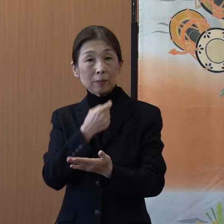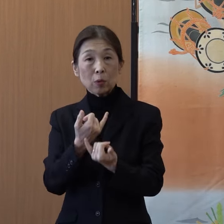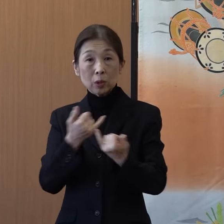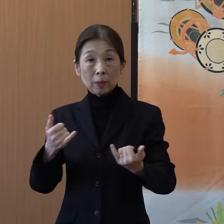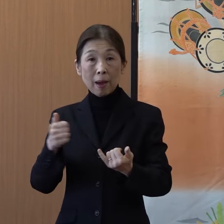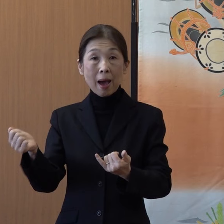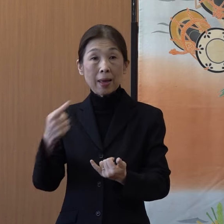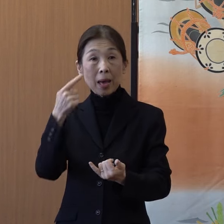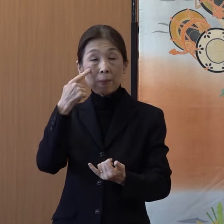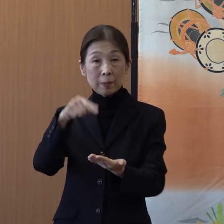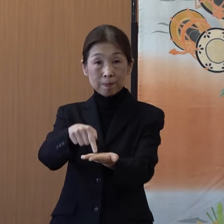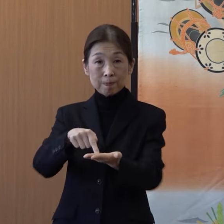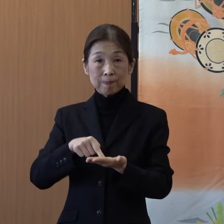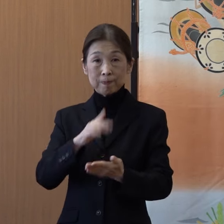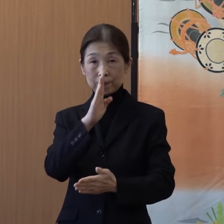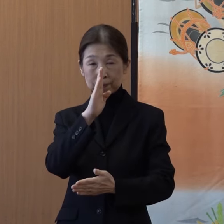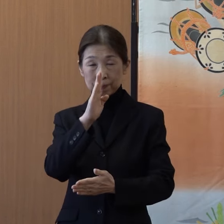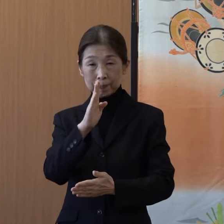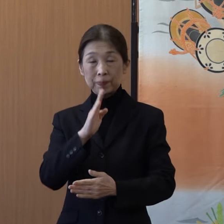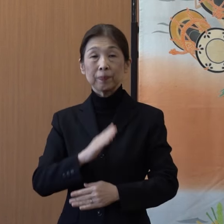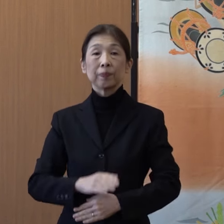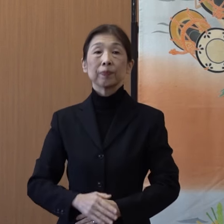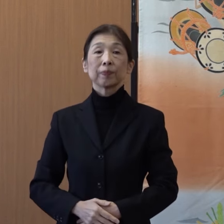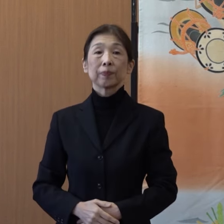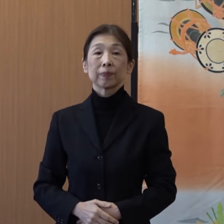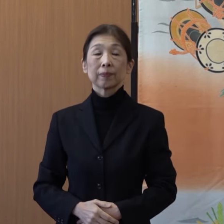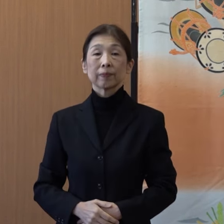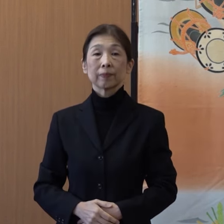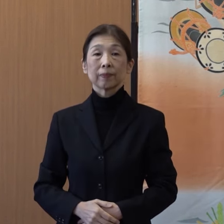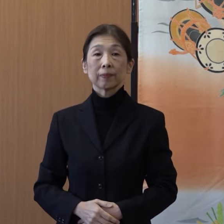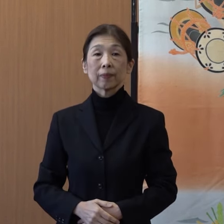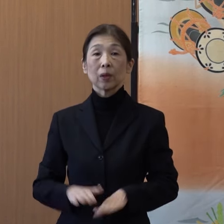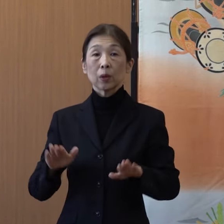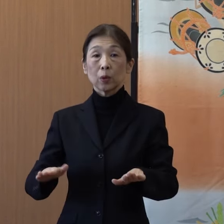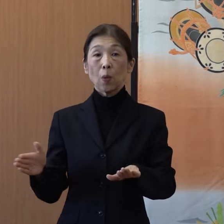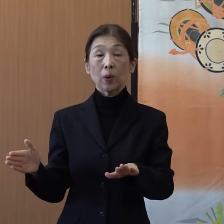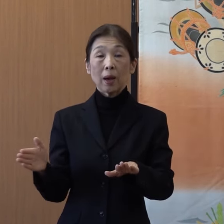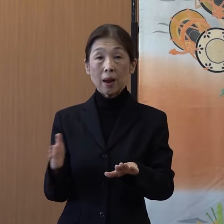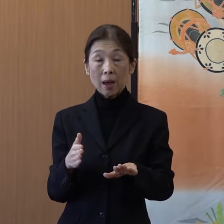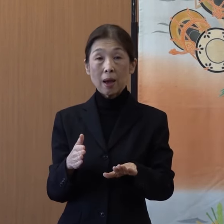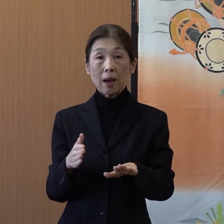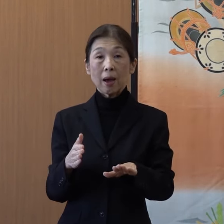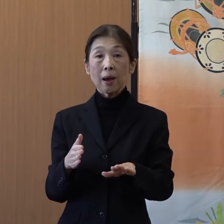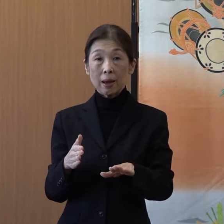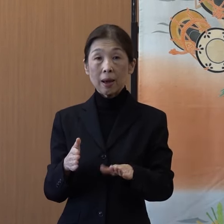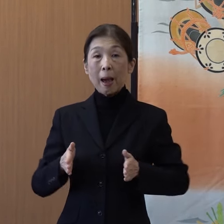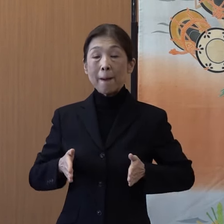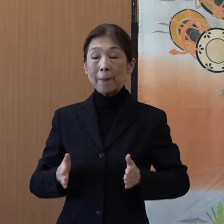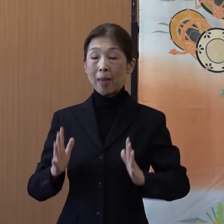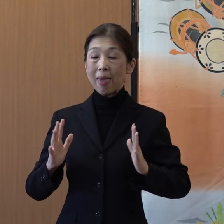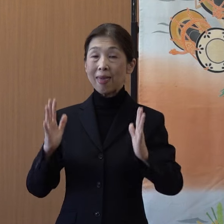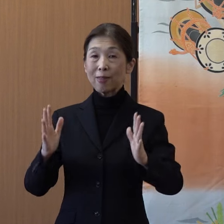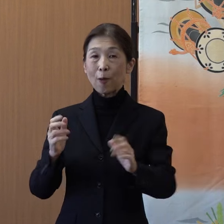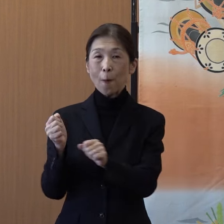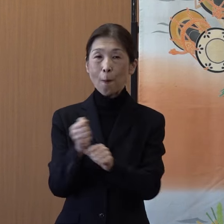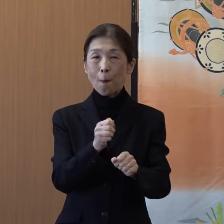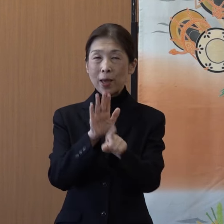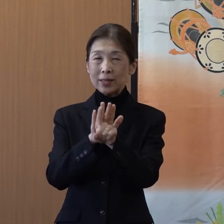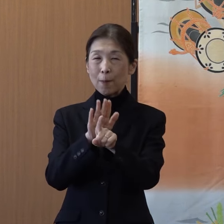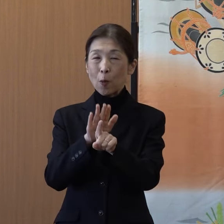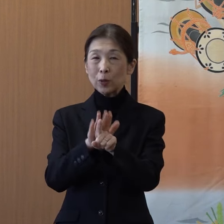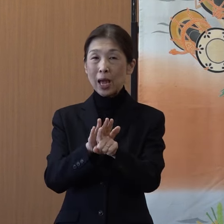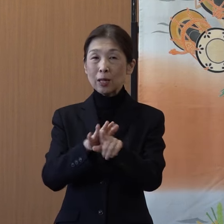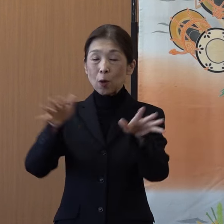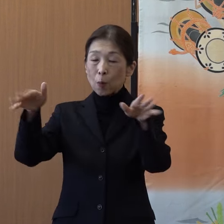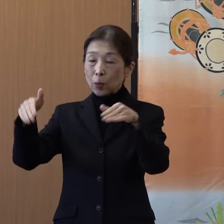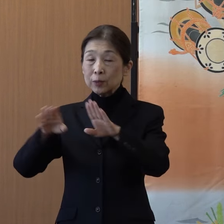リーをお待ちしております。なお本日から沿道応援サポーターの募集も開始し